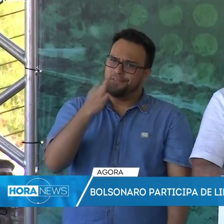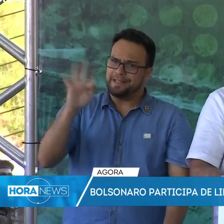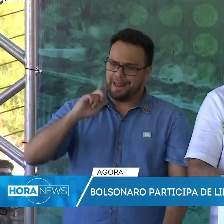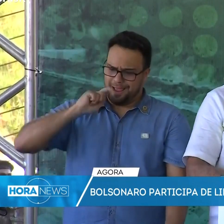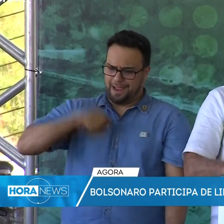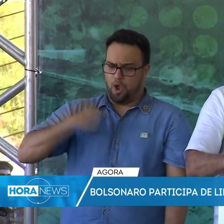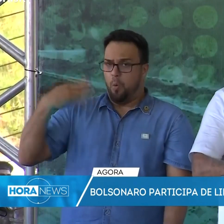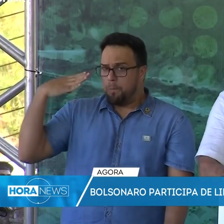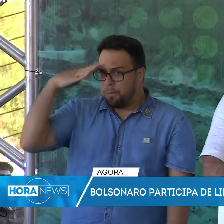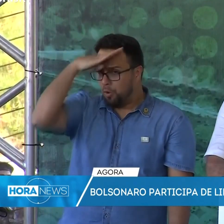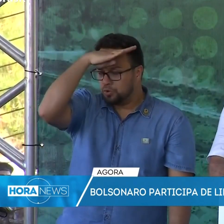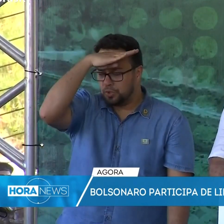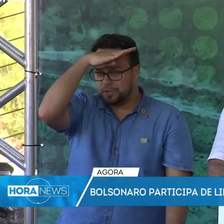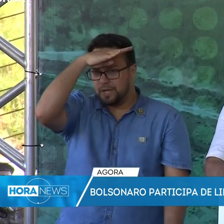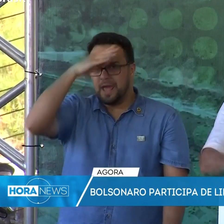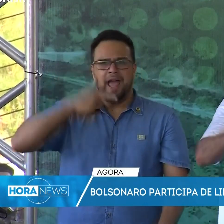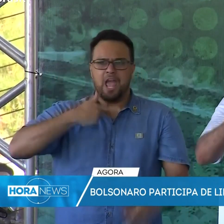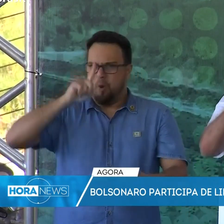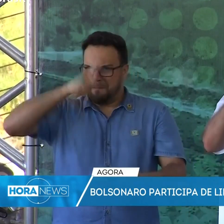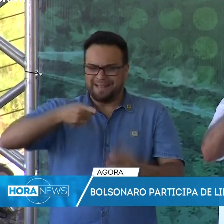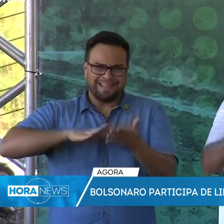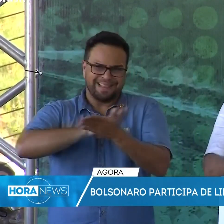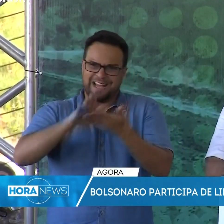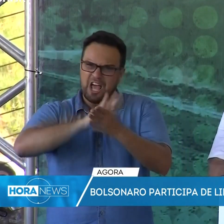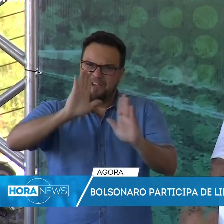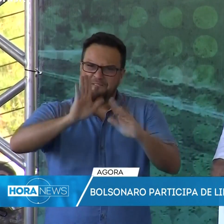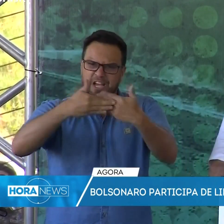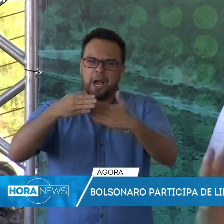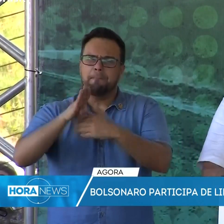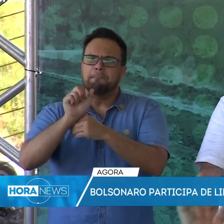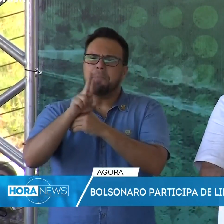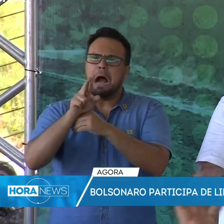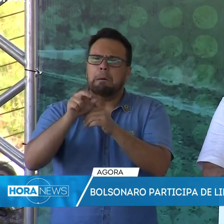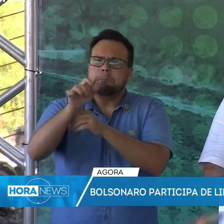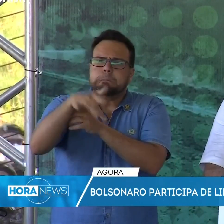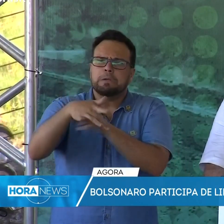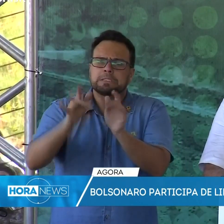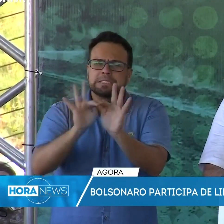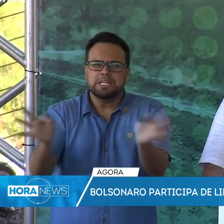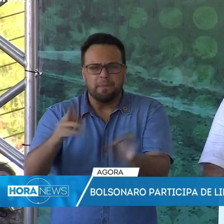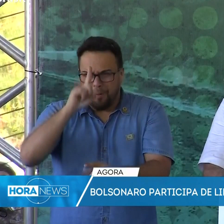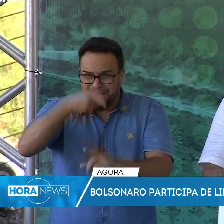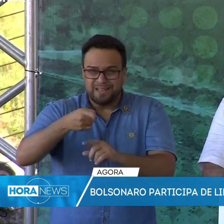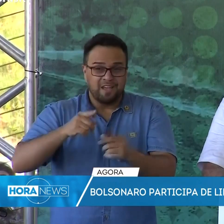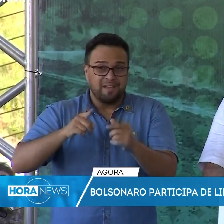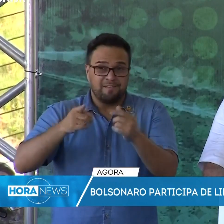Jair Bolsonaro, não fechei um botequim sequer.